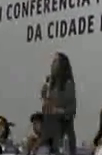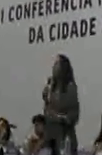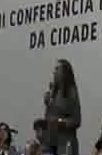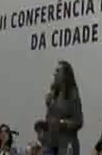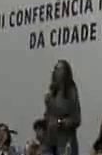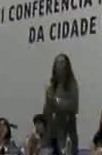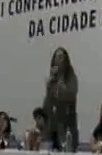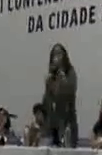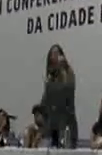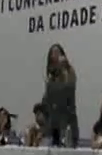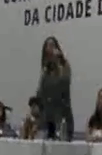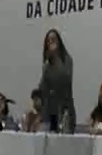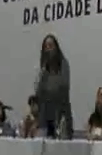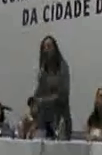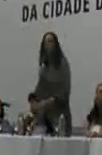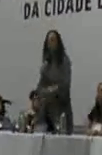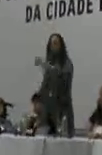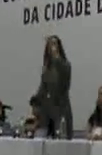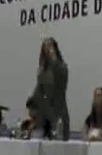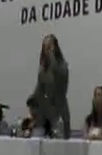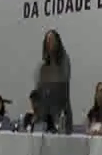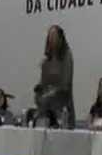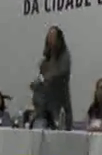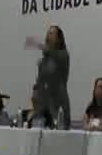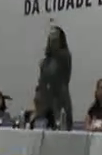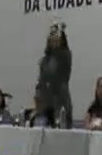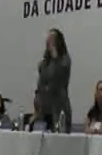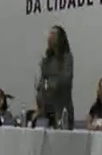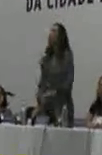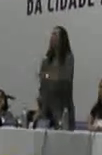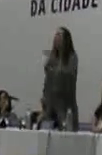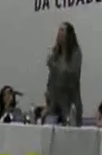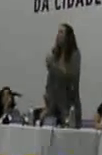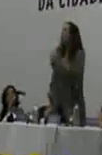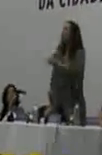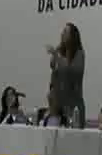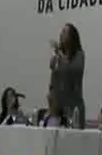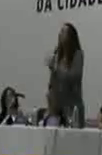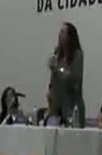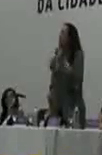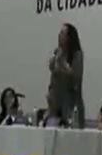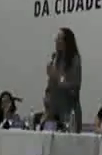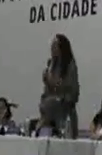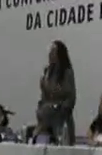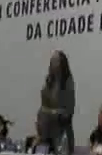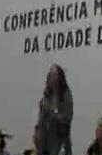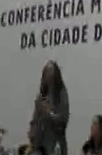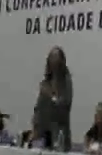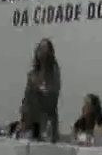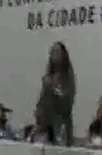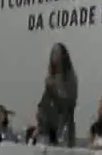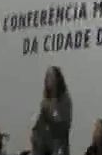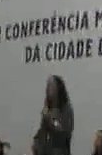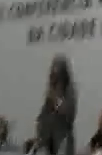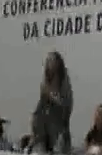as diferenças étnicas, religiosas, de gênero, de orientação sexual. Isso é formação cultural cidadã. Então,